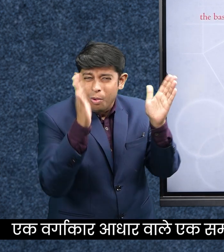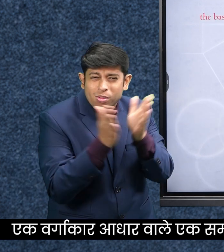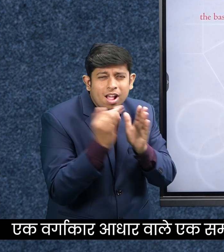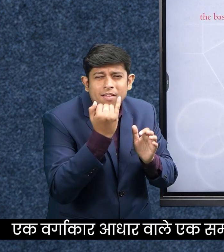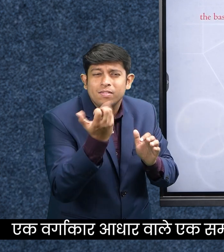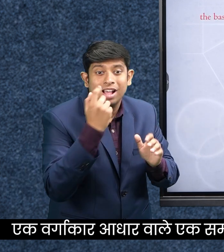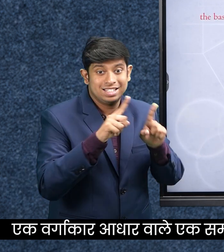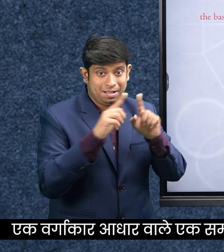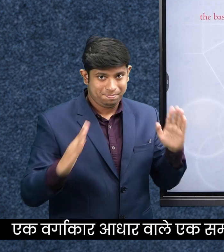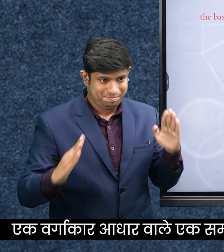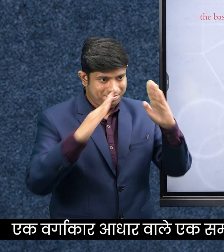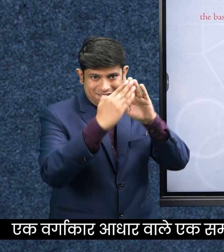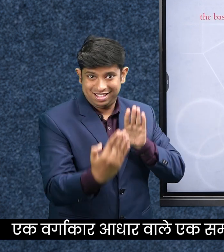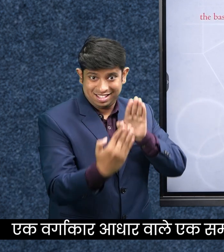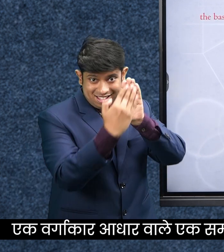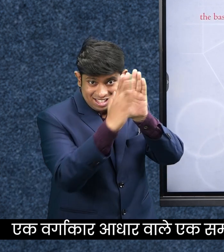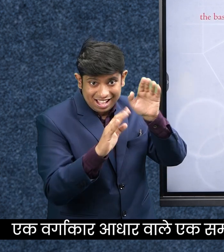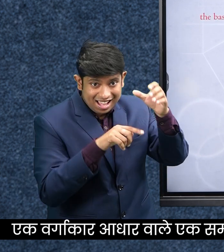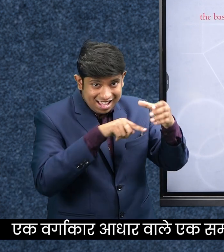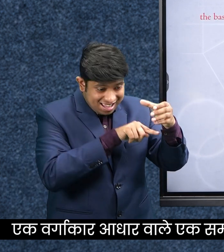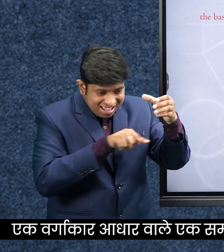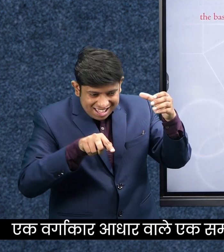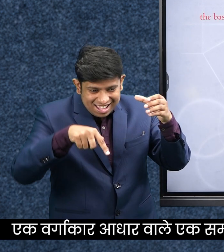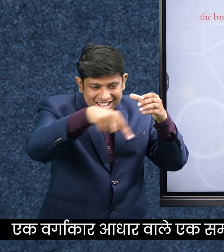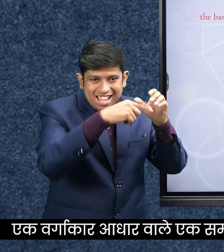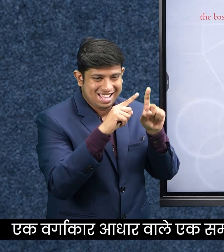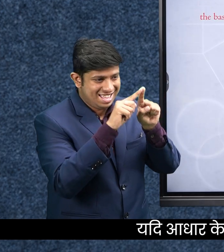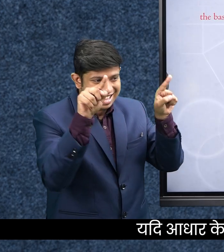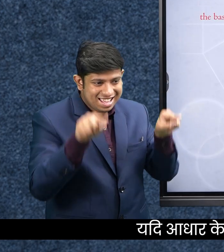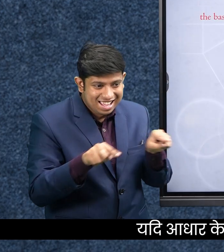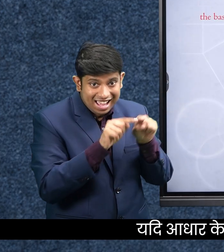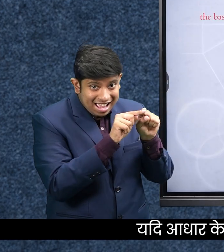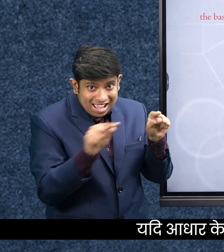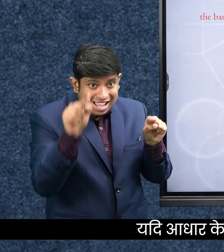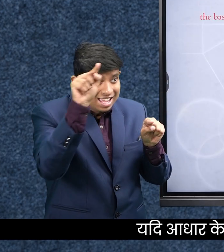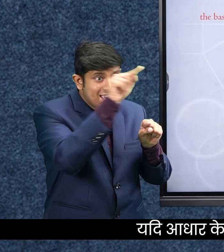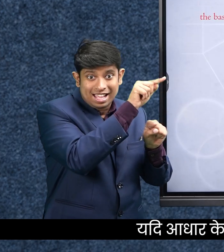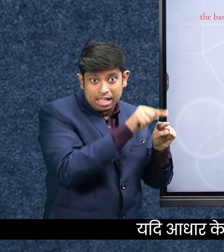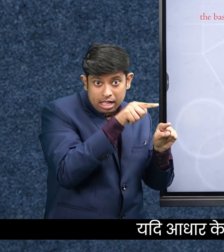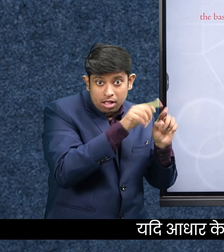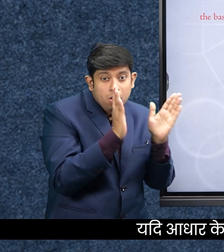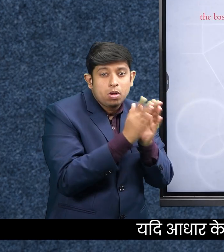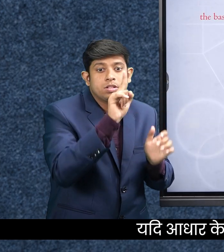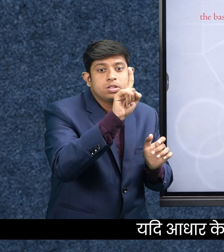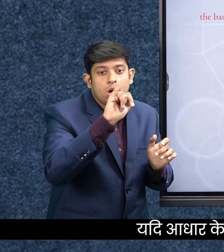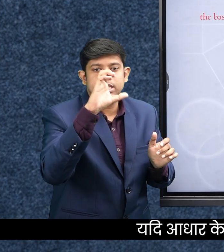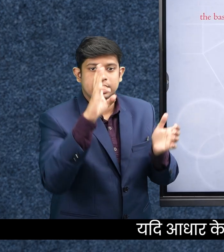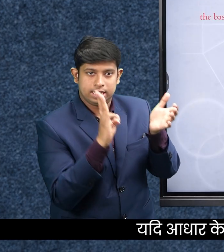हम शुंडाकार स्तंभ का कुल पृष्ठीय क्षेत्रफल ज्ञात कीजिए यदि आधार के प्रत्येक किनारे का माप 16 सेमी